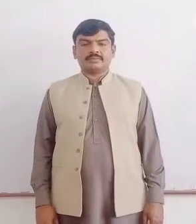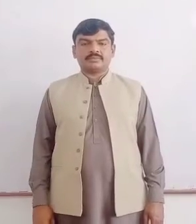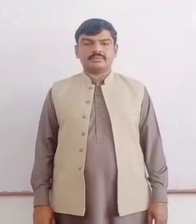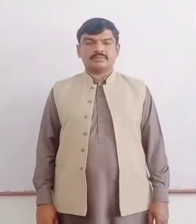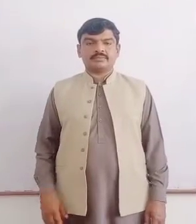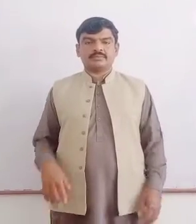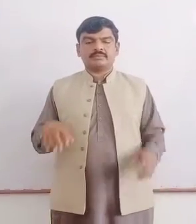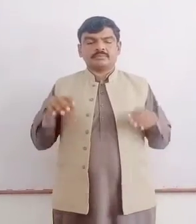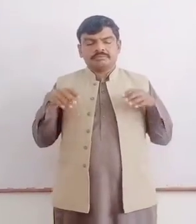سست،